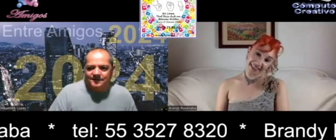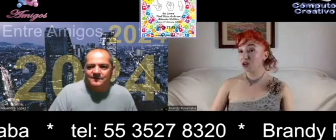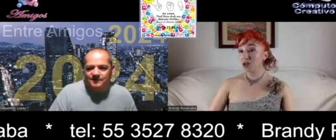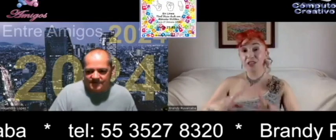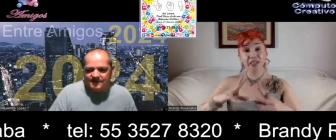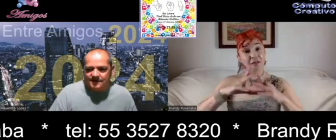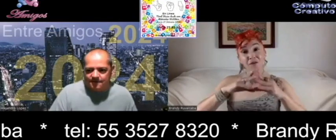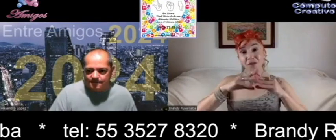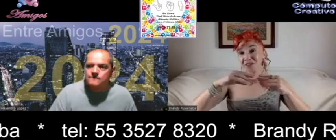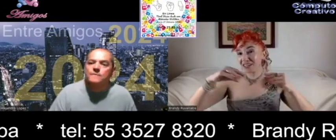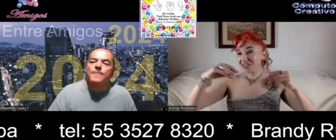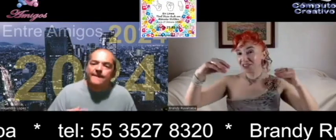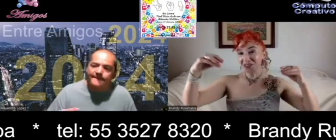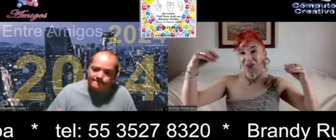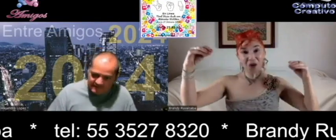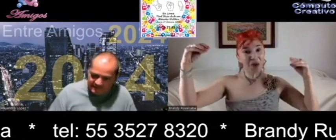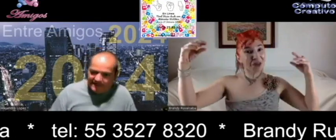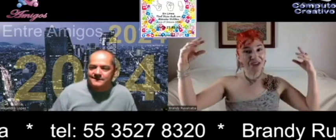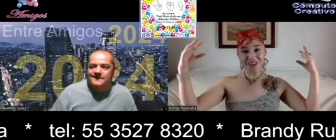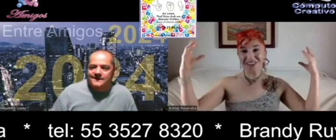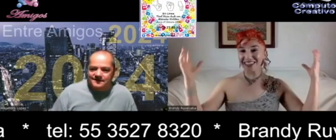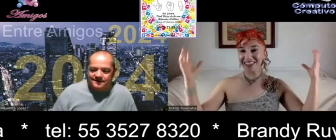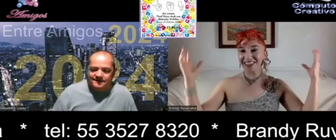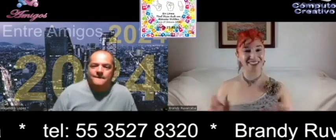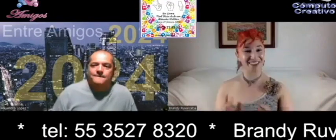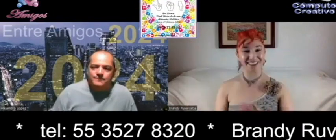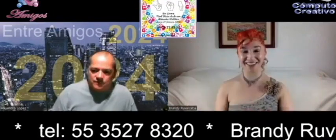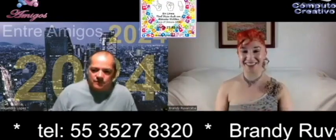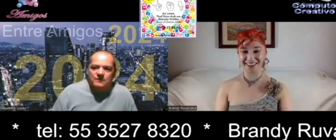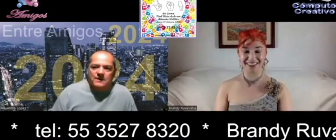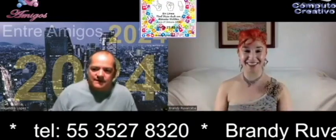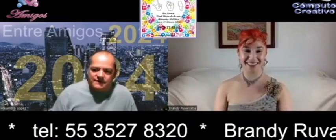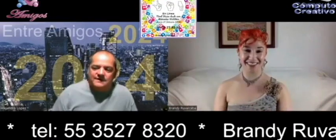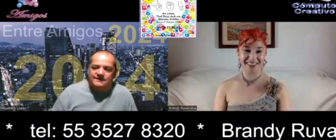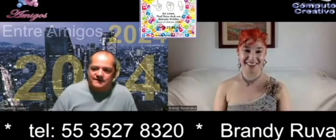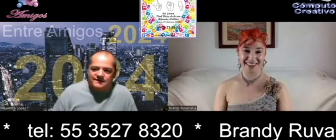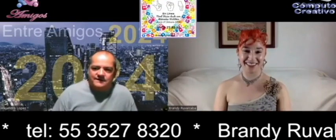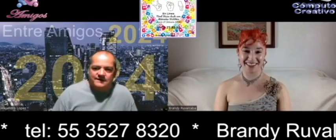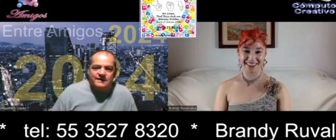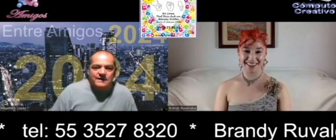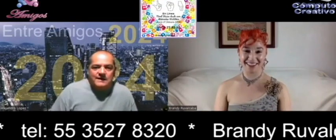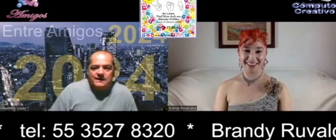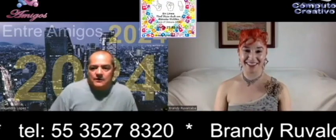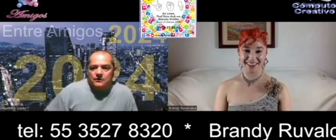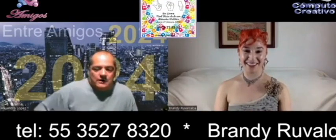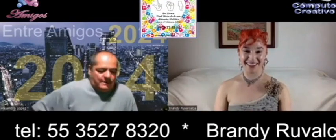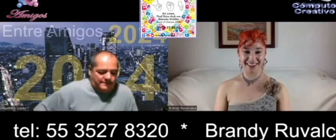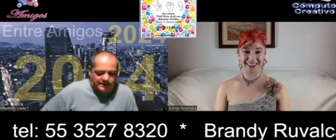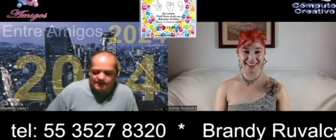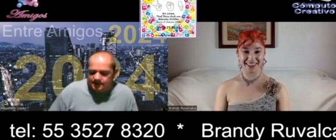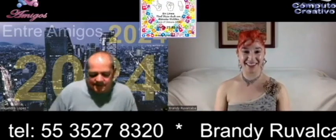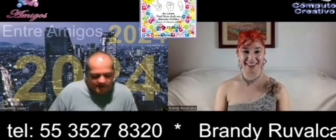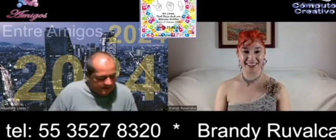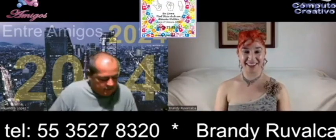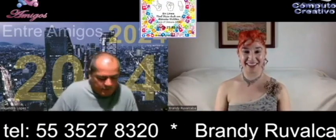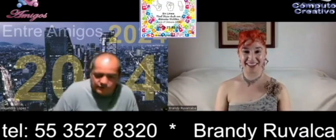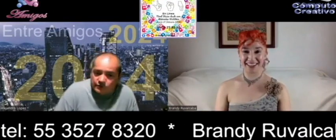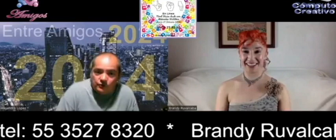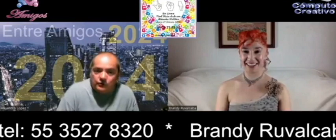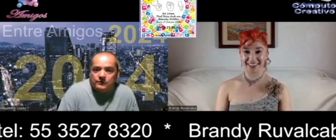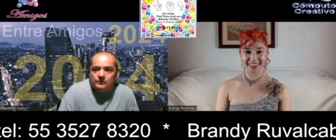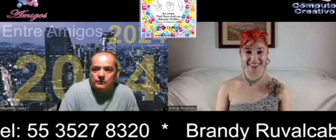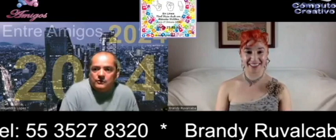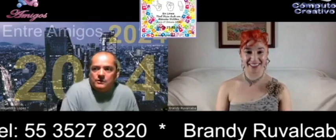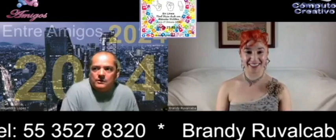Sí, sí, todo Sí, tiene un proceso, todo así tiene es. un proceso. Así es, así es. Y digo, a mí se me hace todo